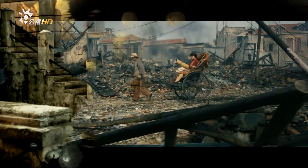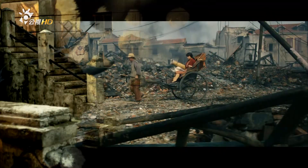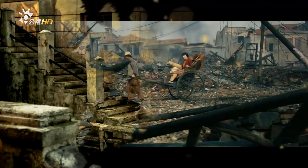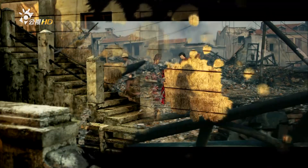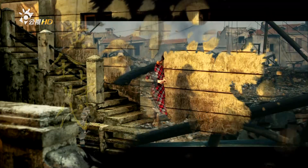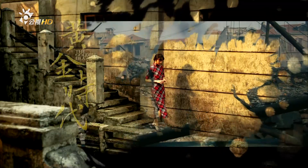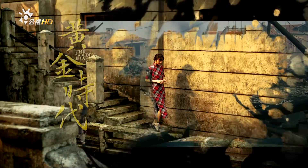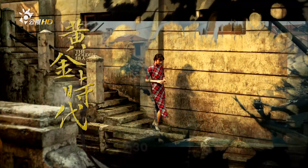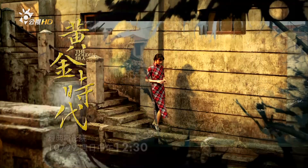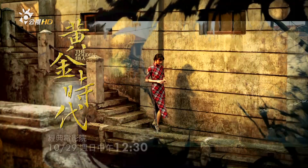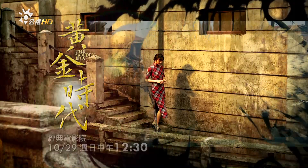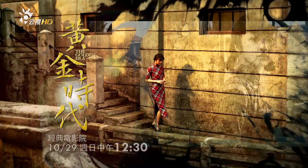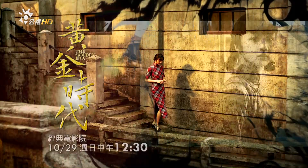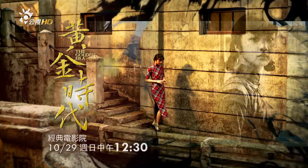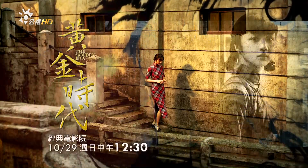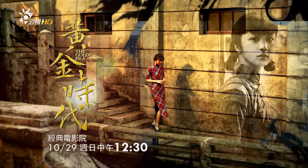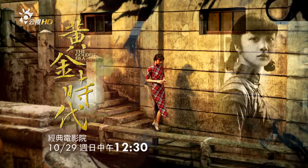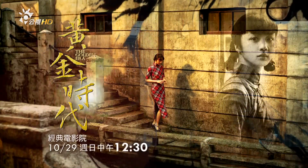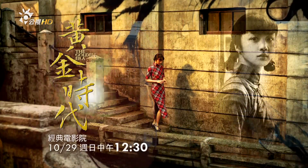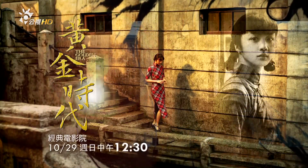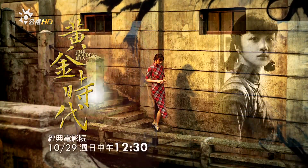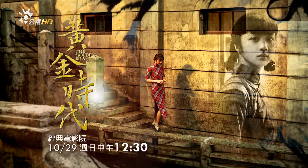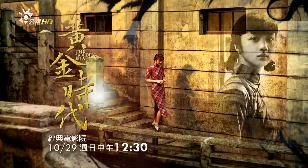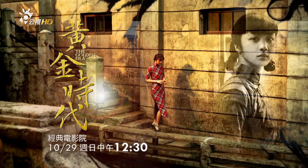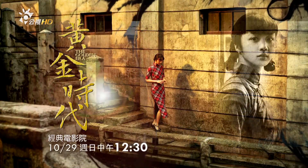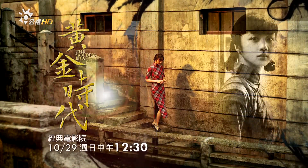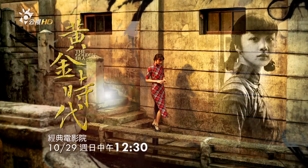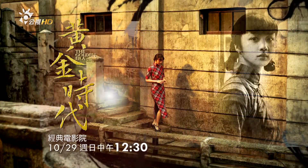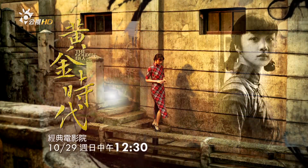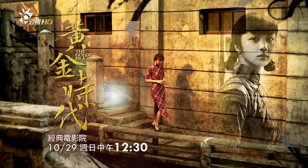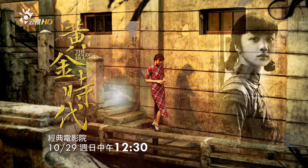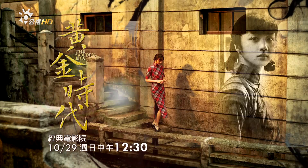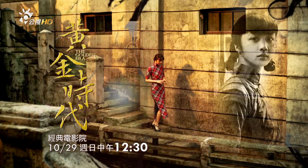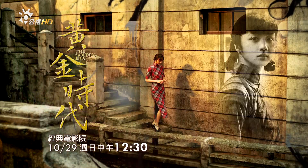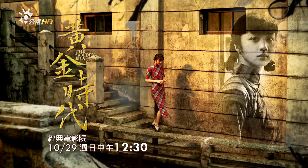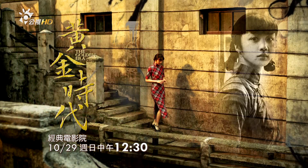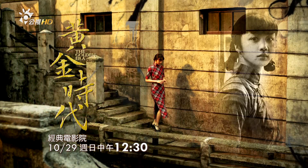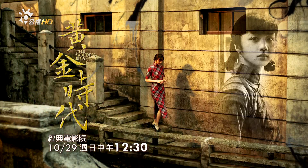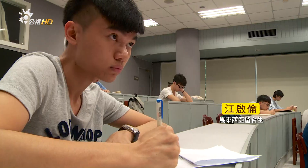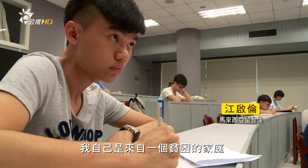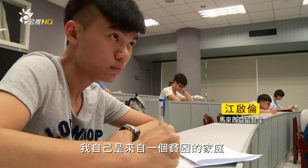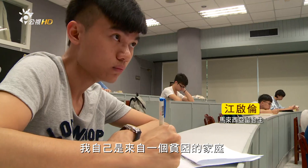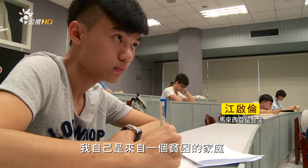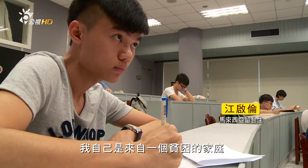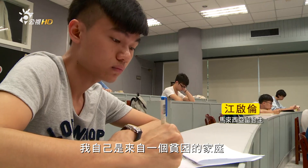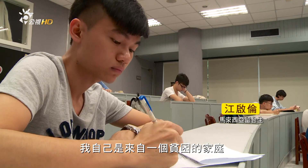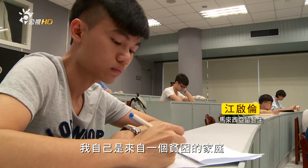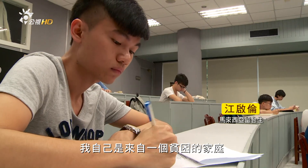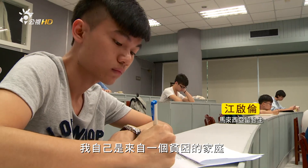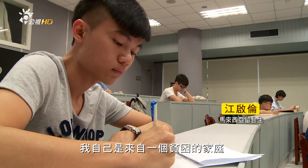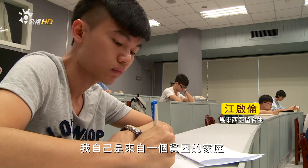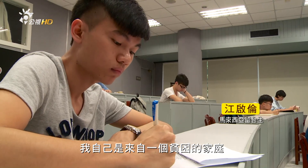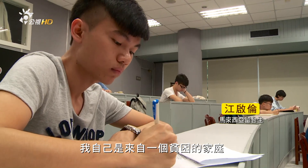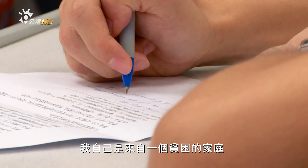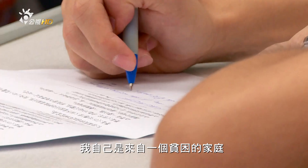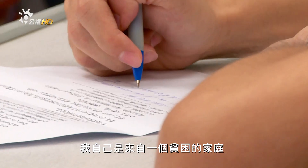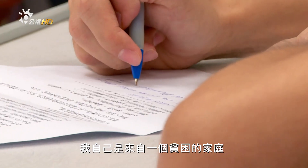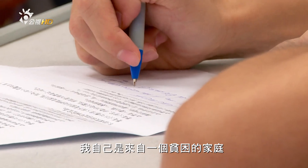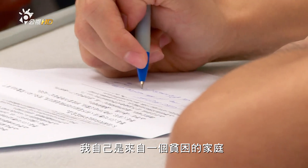10月29日周日中午12点半，黄金时代。 我自己是来自一个贫困的